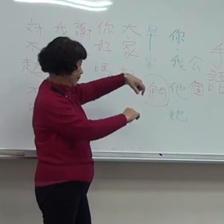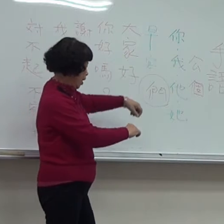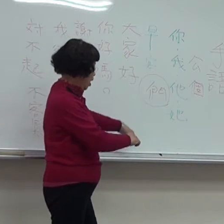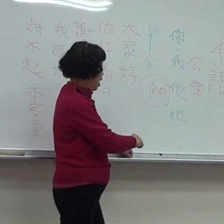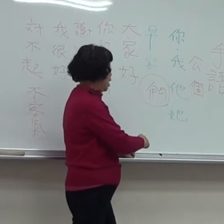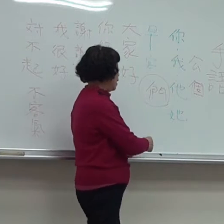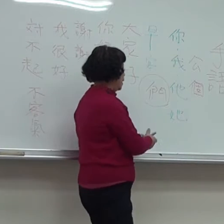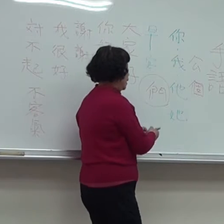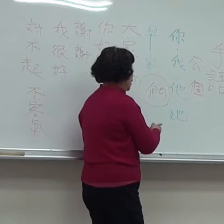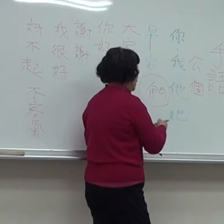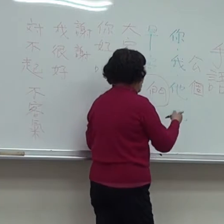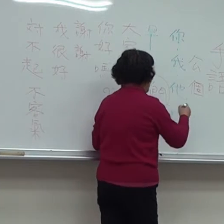好，一个，